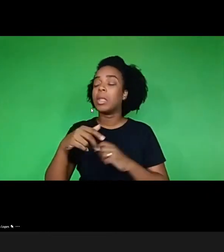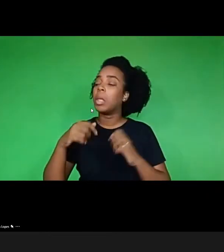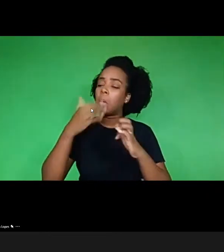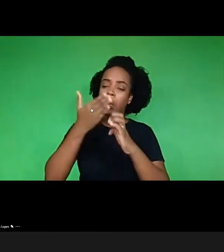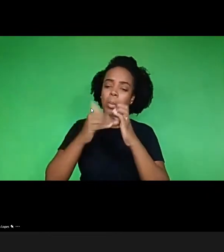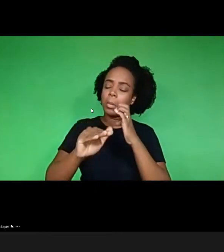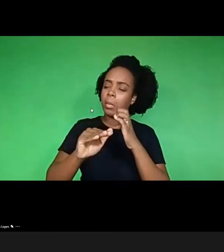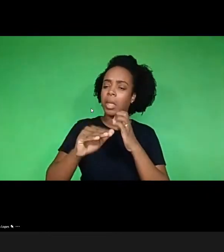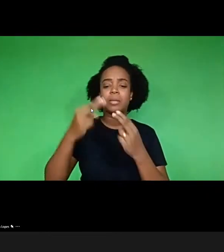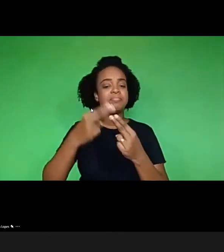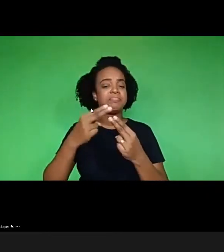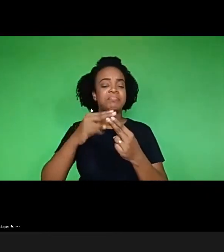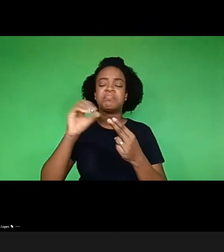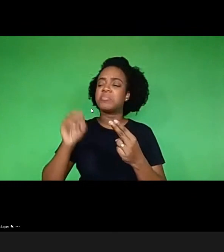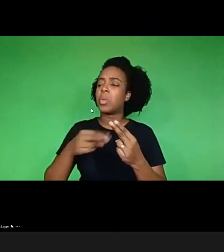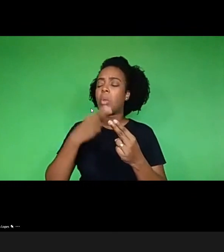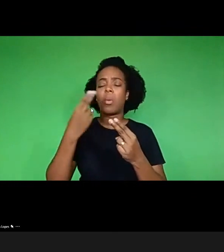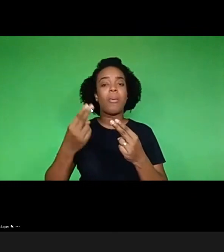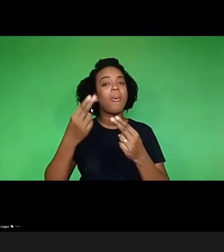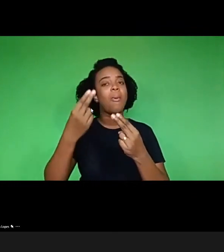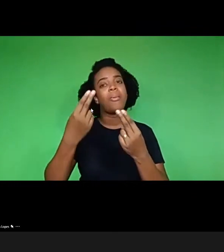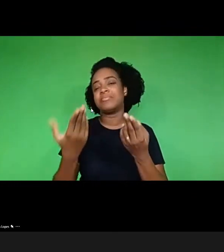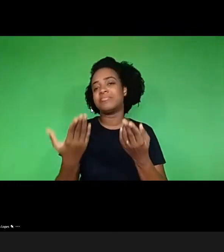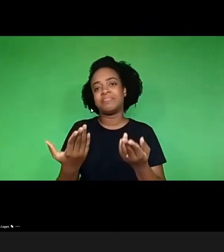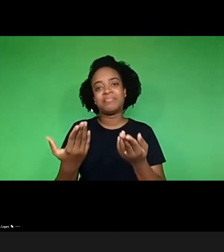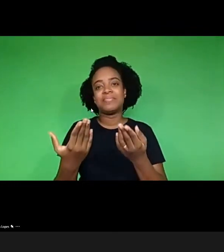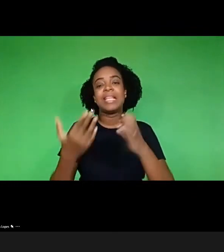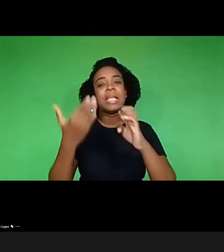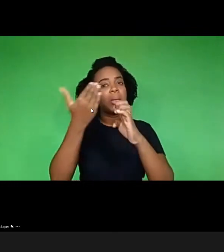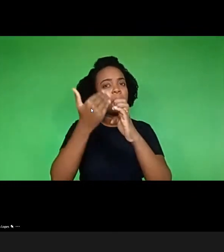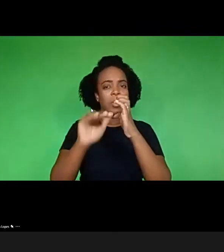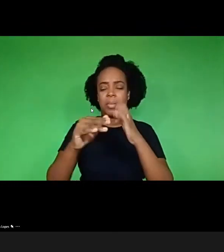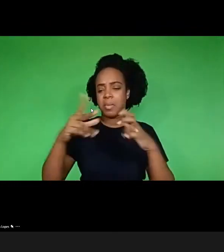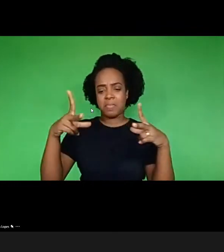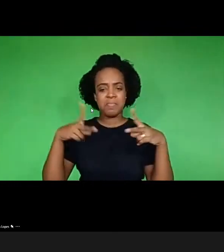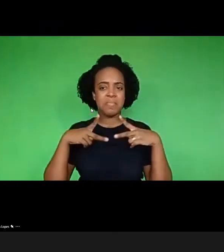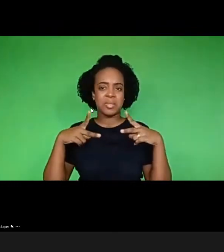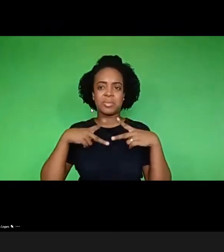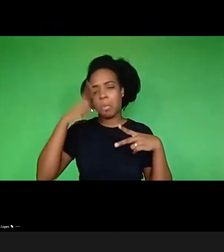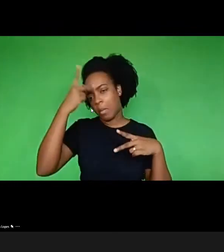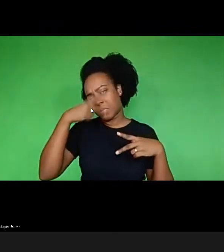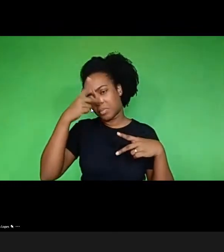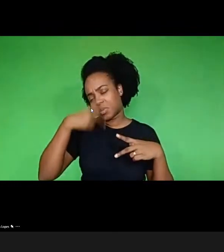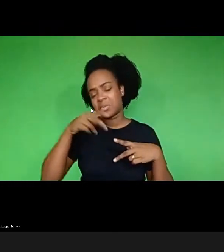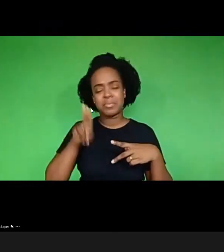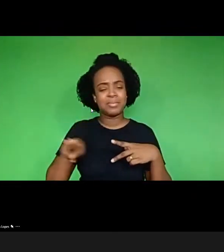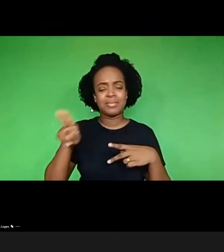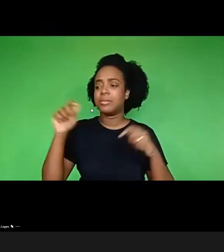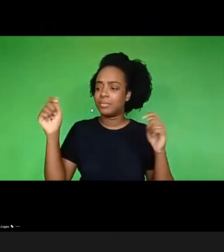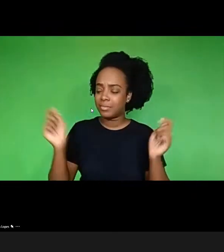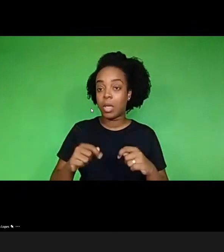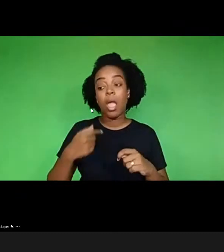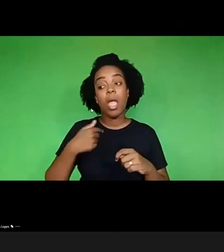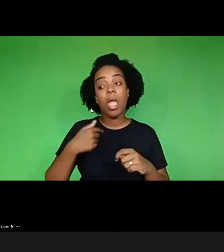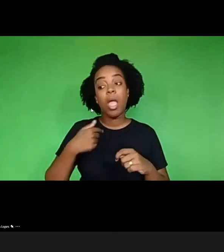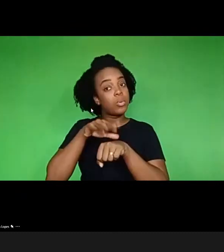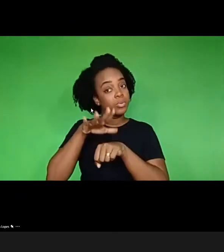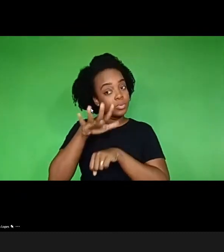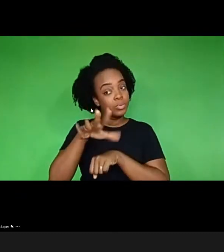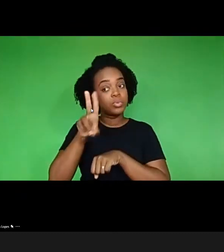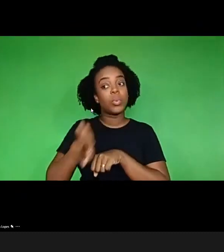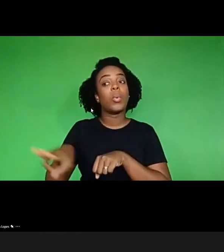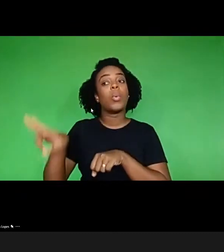e-mail pessoal, não tem problema nenhum, certo? Eu sugiro que os alunos usem o e-mail